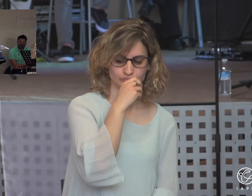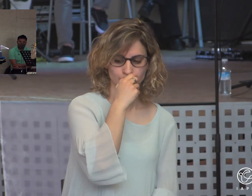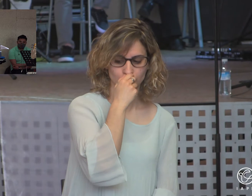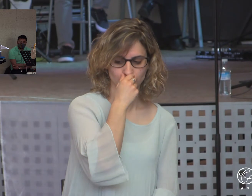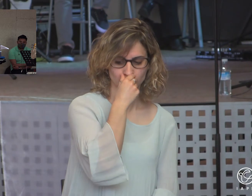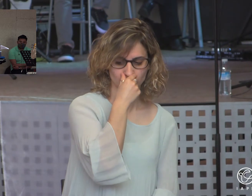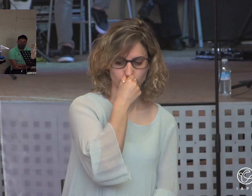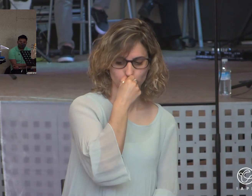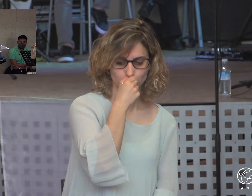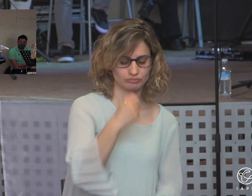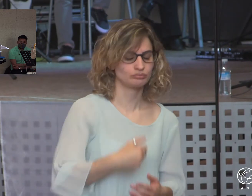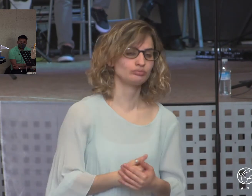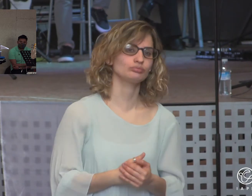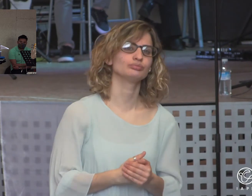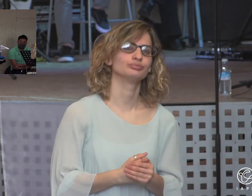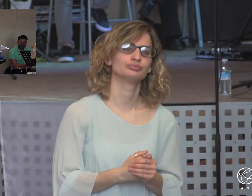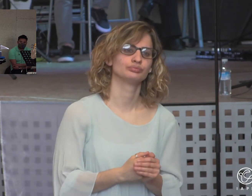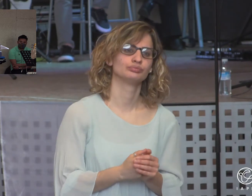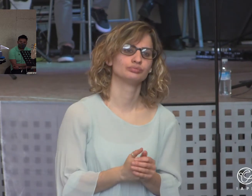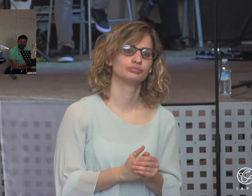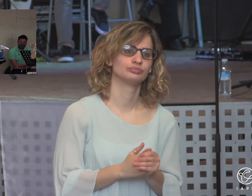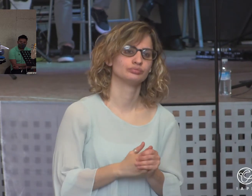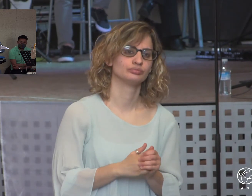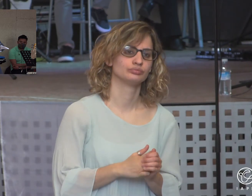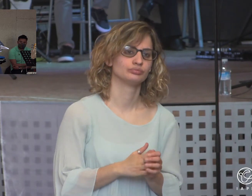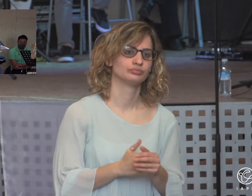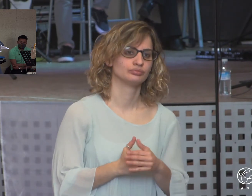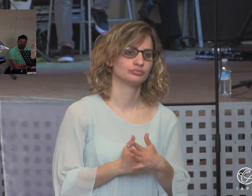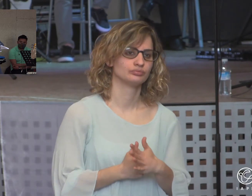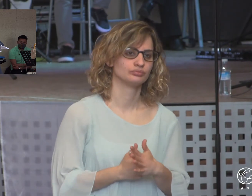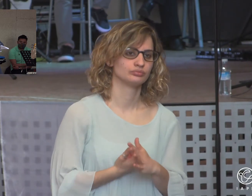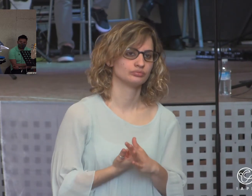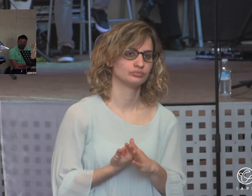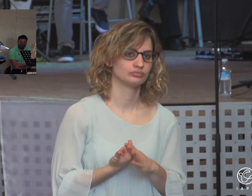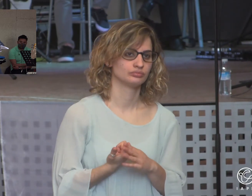luego para poder compartir, tanto el pan como el vino.